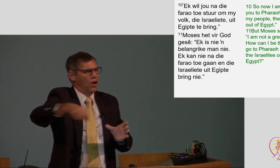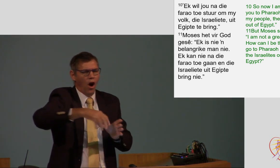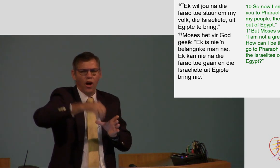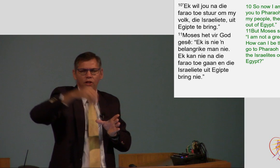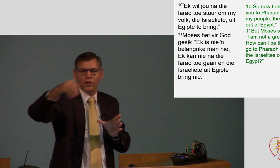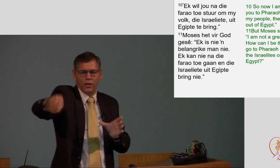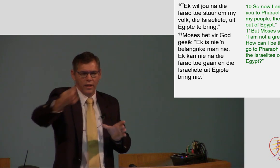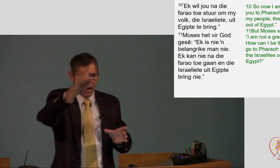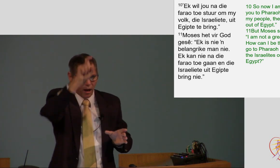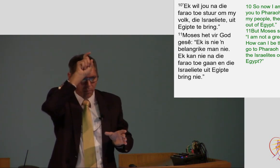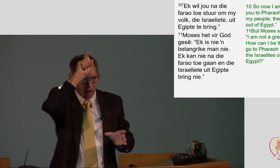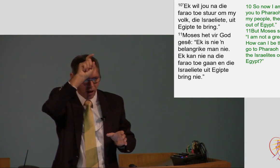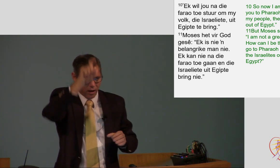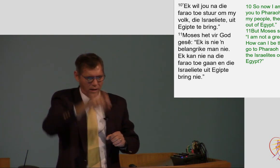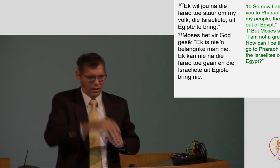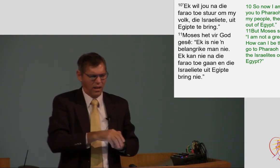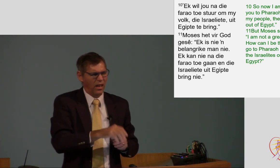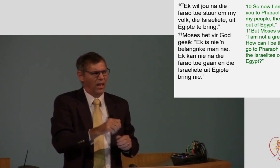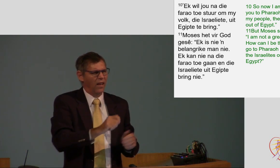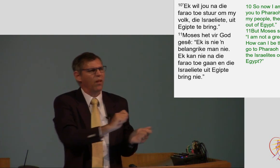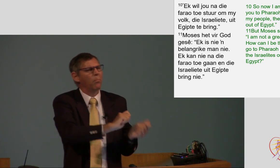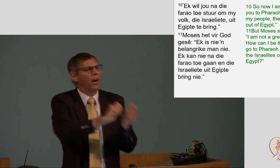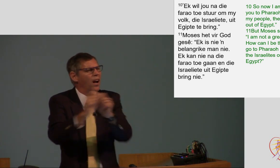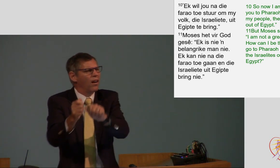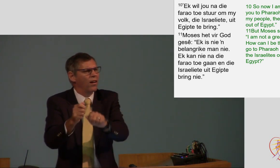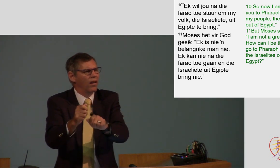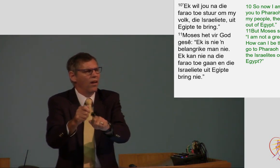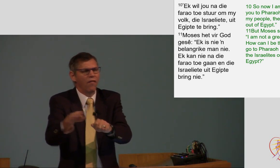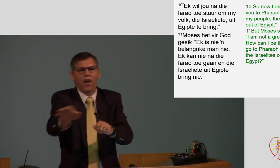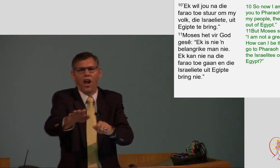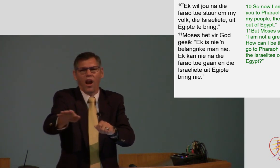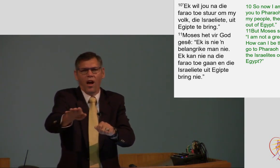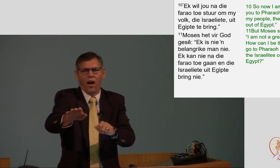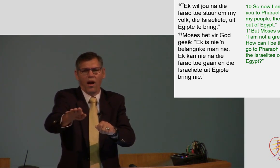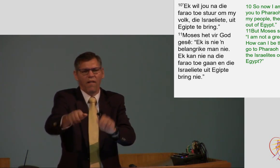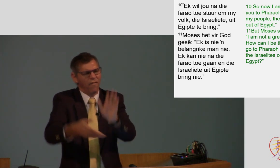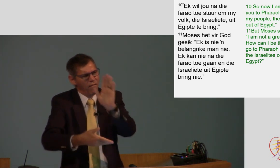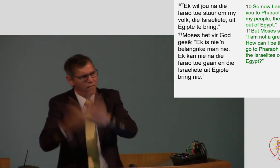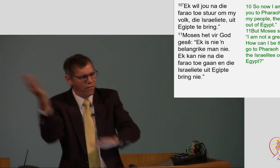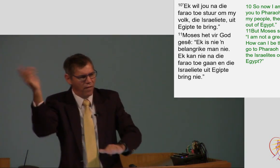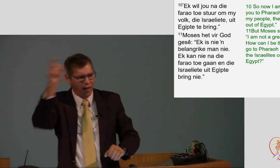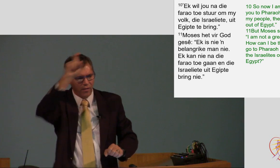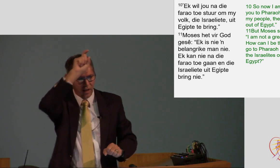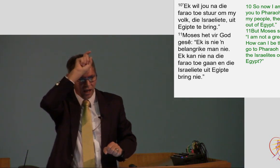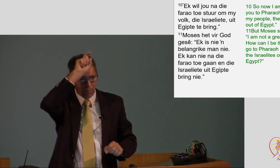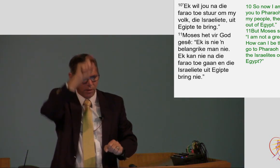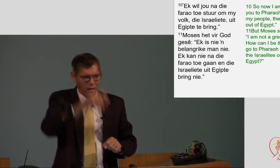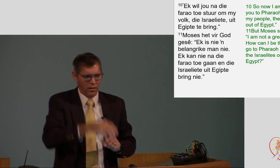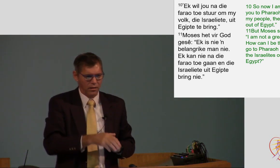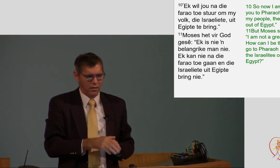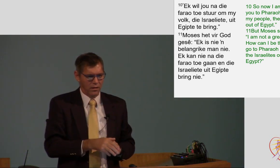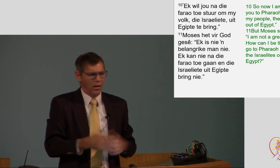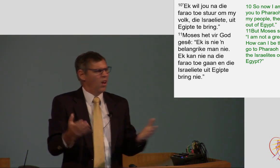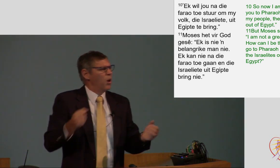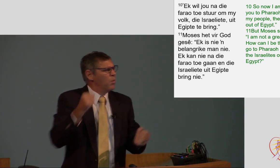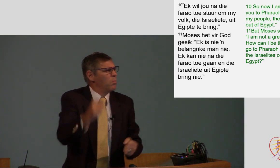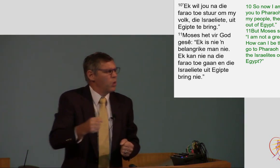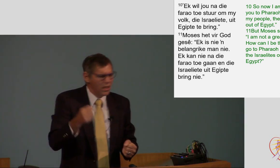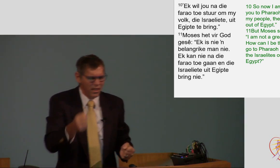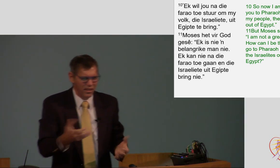uit Egipte, wil bring vir hulle weg van Egipte. Moses